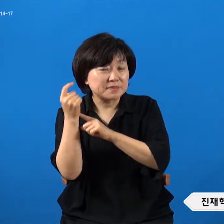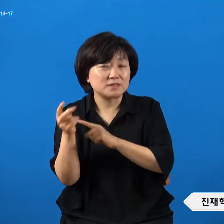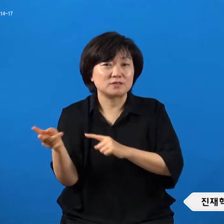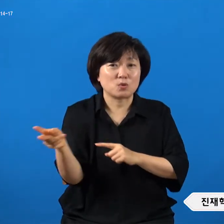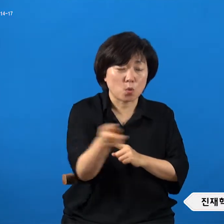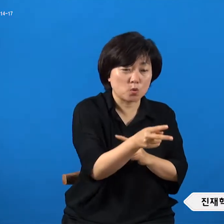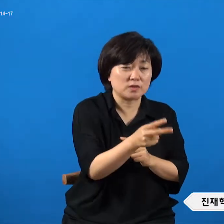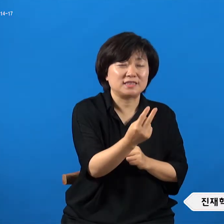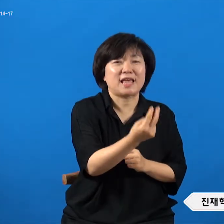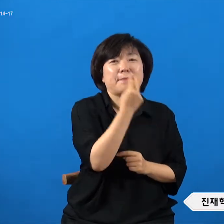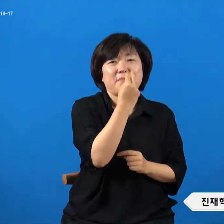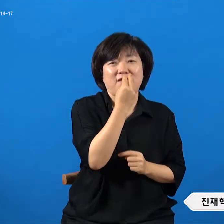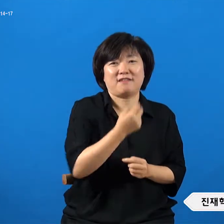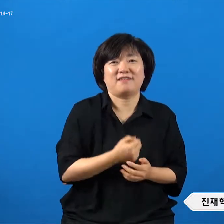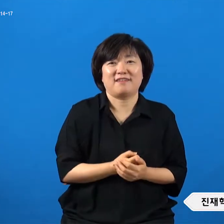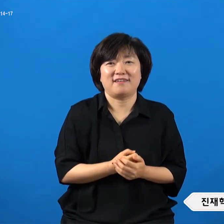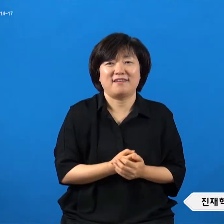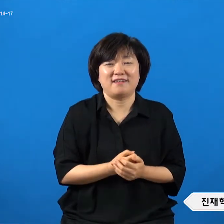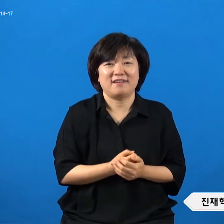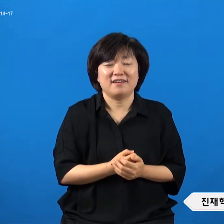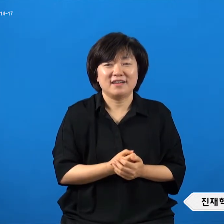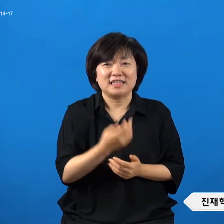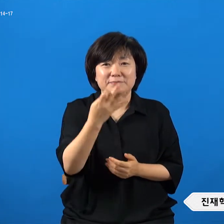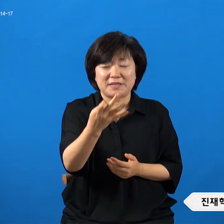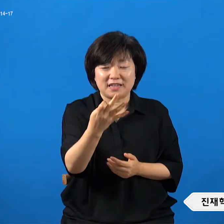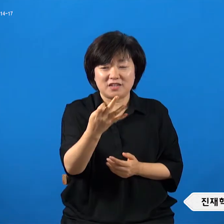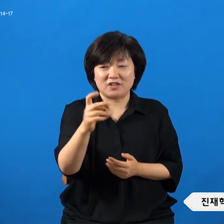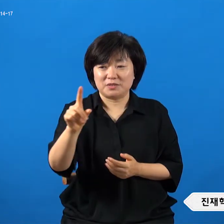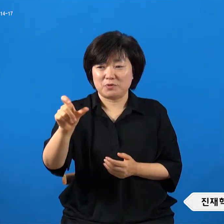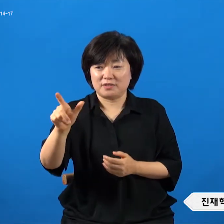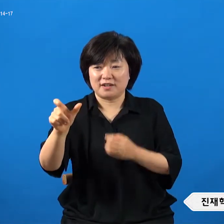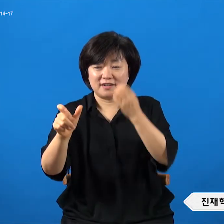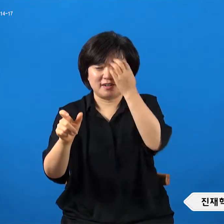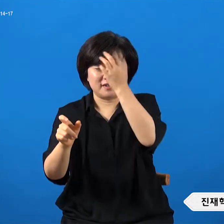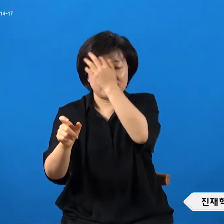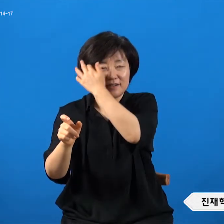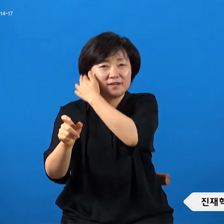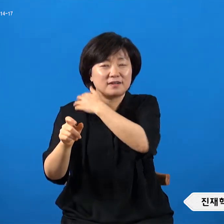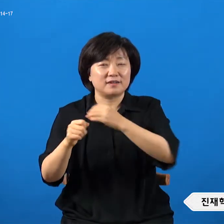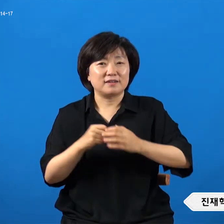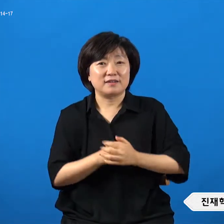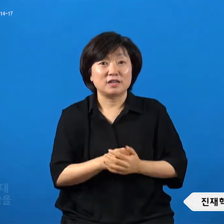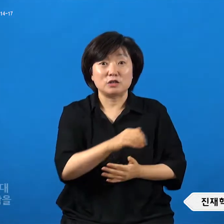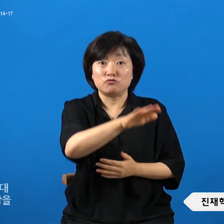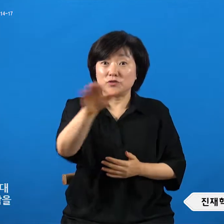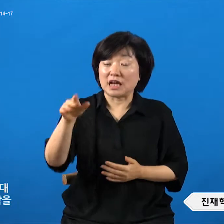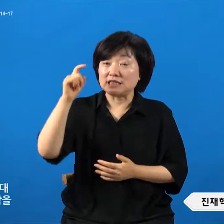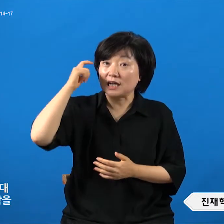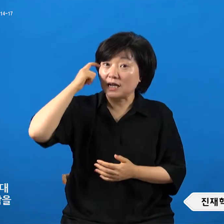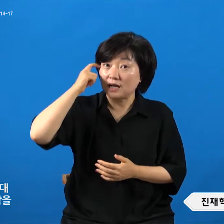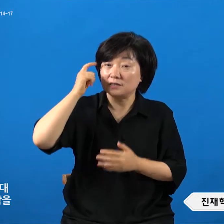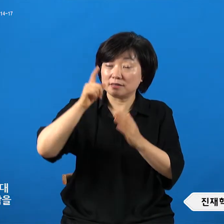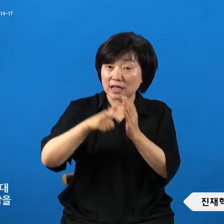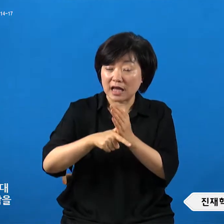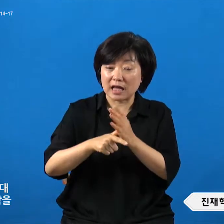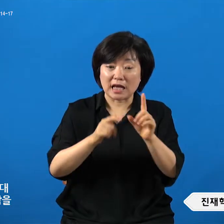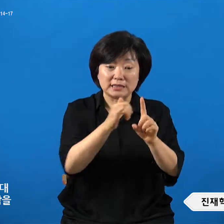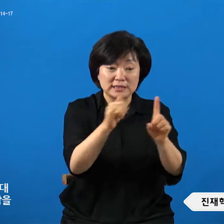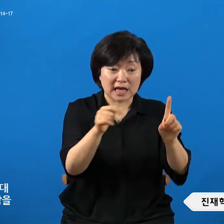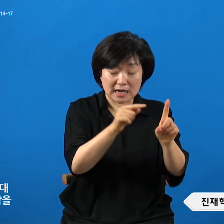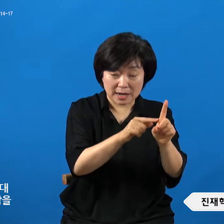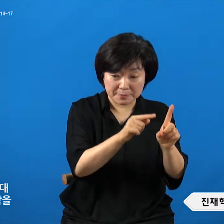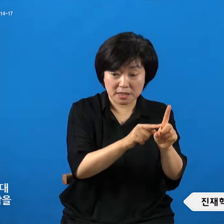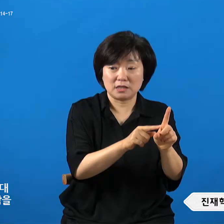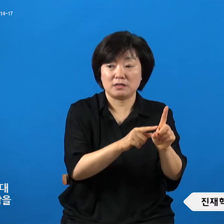복음은 생명입니다. 14절 15절 말씀을 보십시오. 우리가 생각하건대 한 사람이